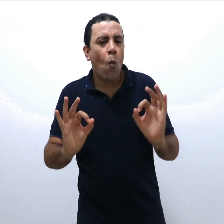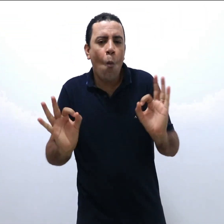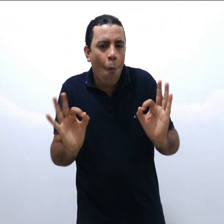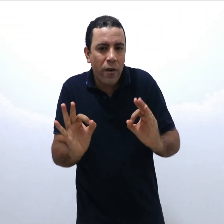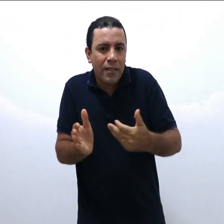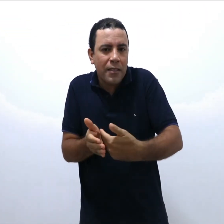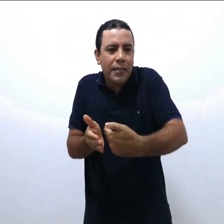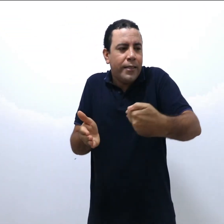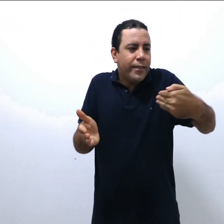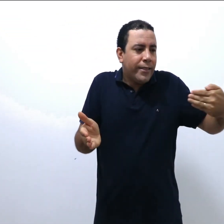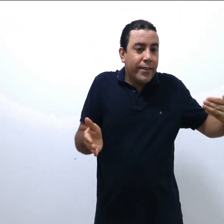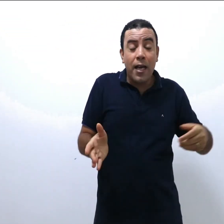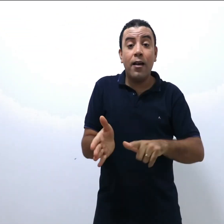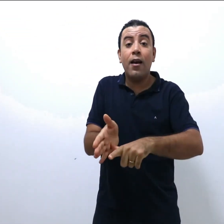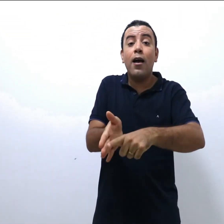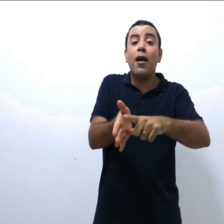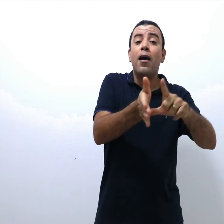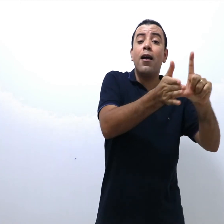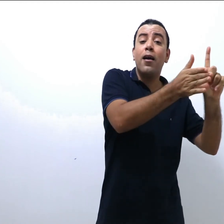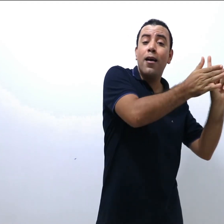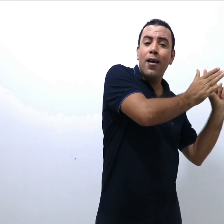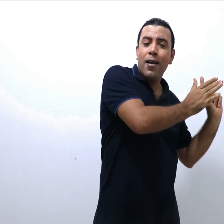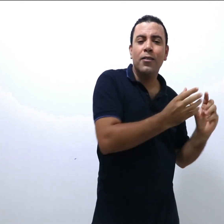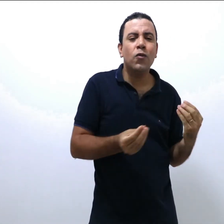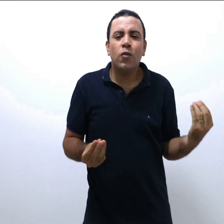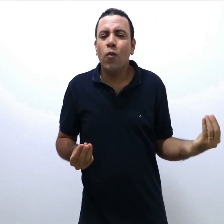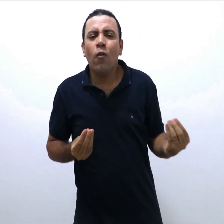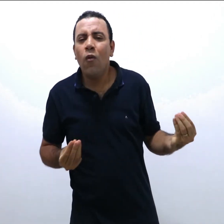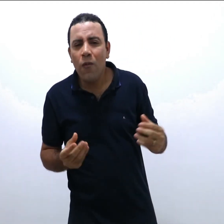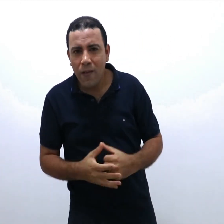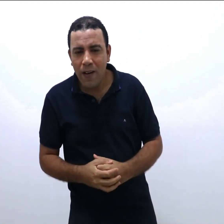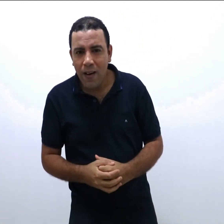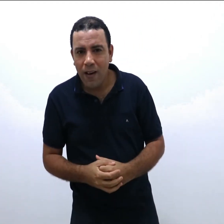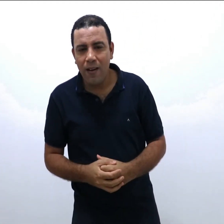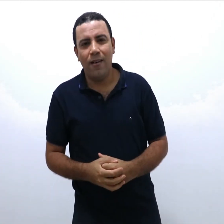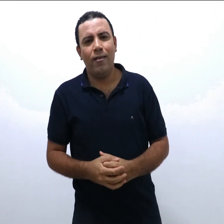Cristo, o período que antecedeu a ele, como foi esse período histórico?